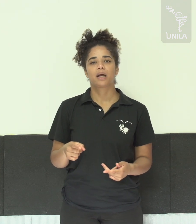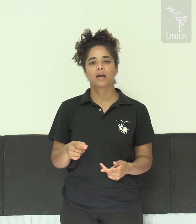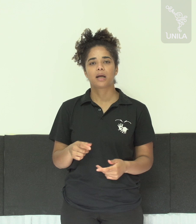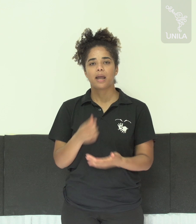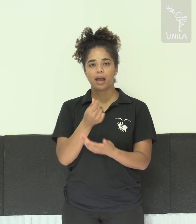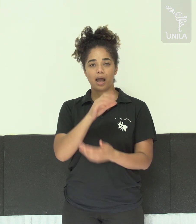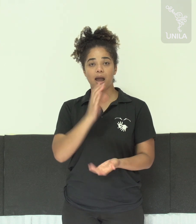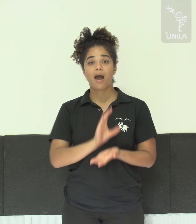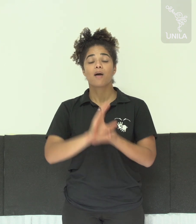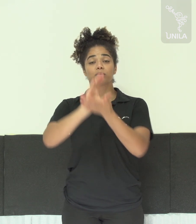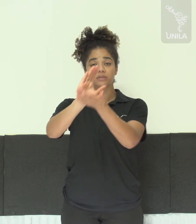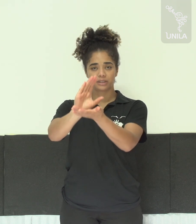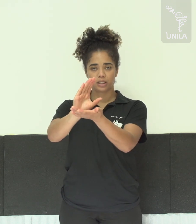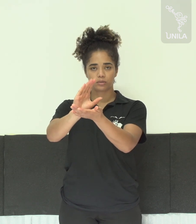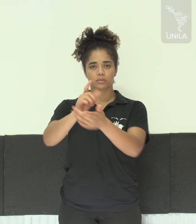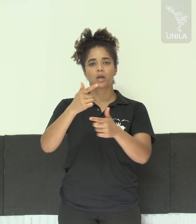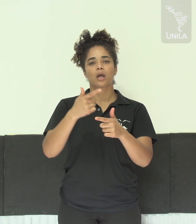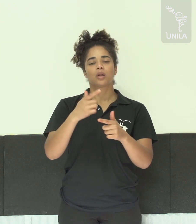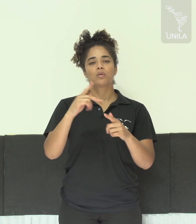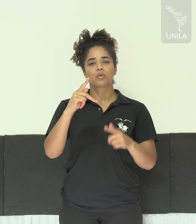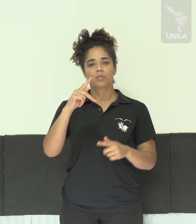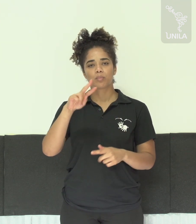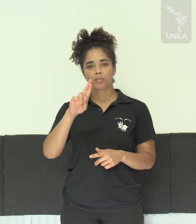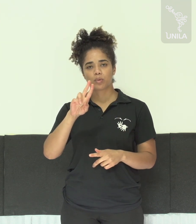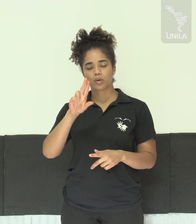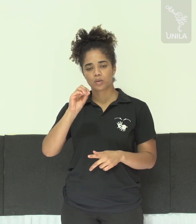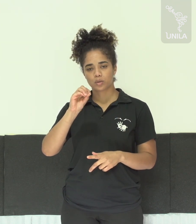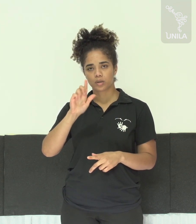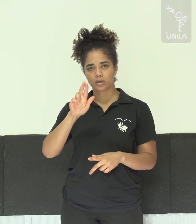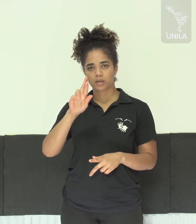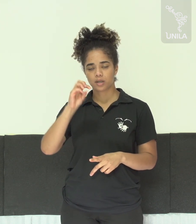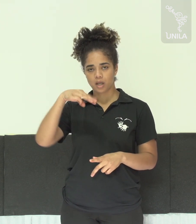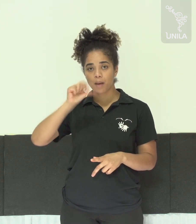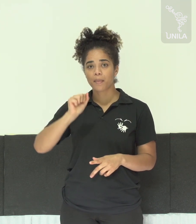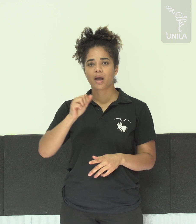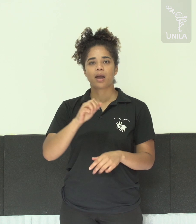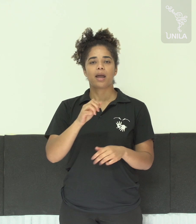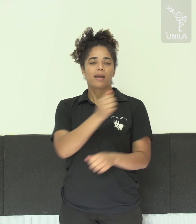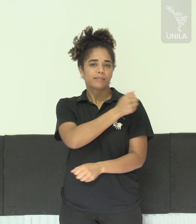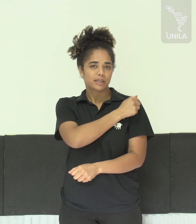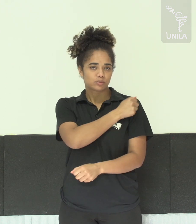de Assistência Estudantil serão publicados em edital